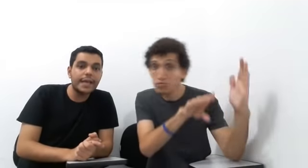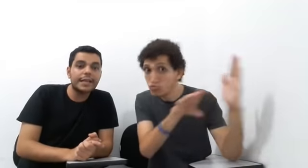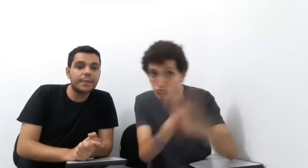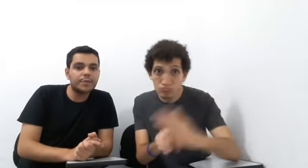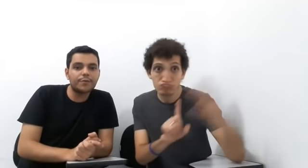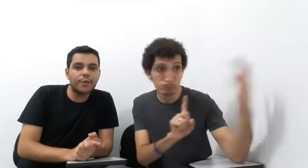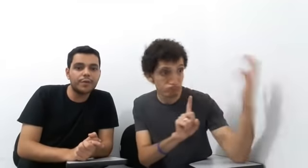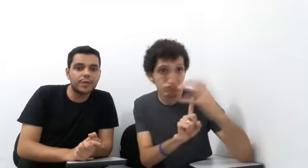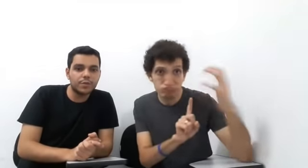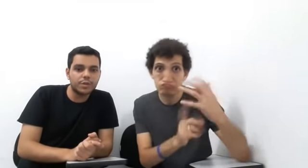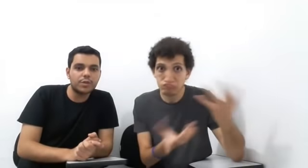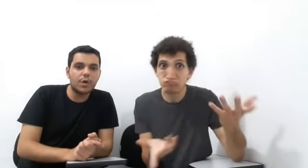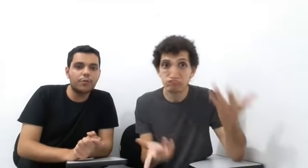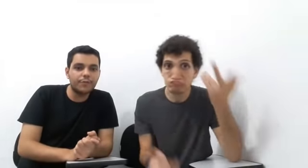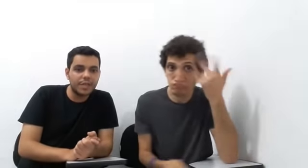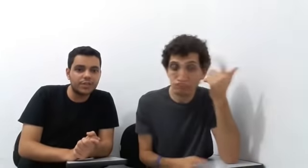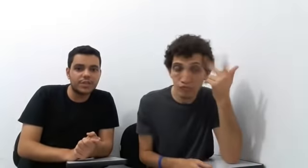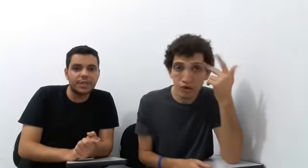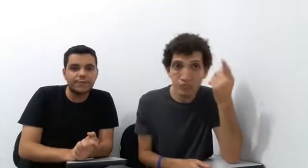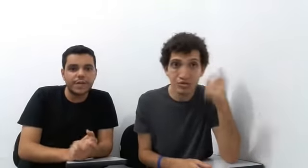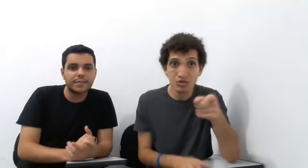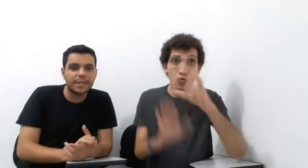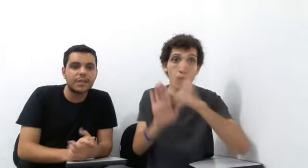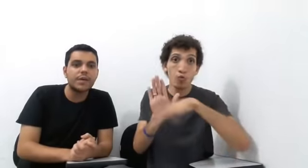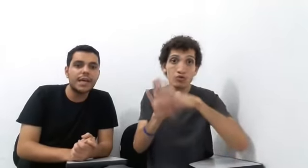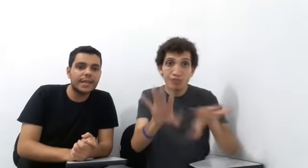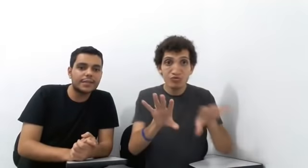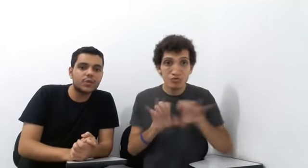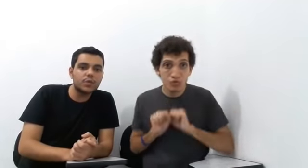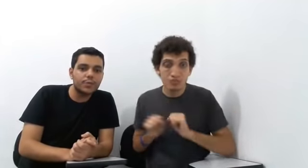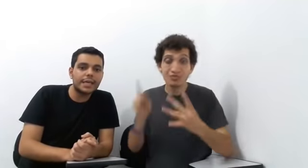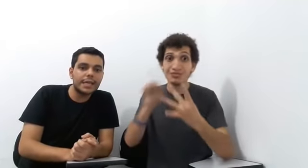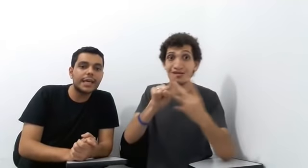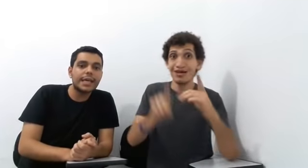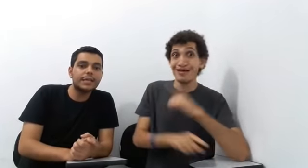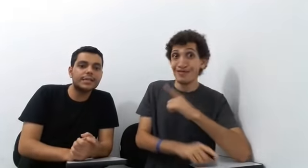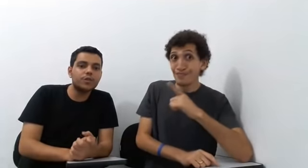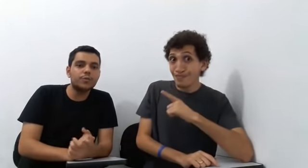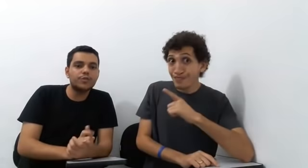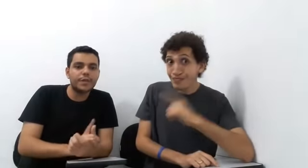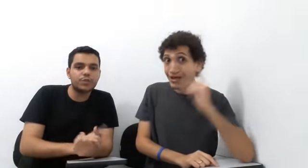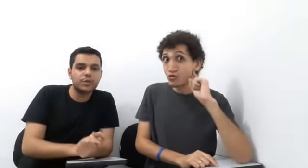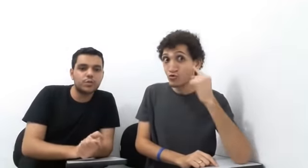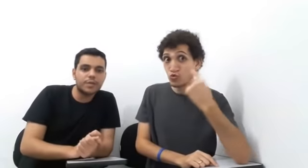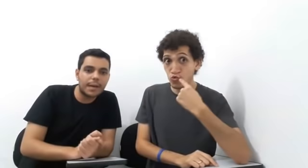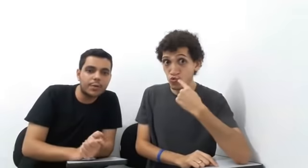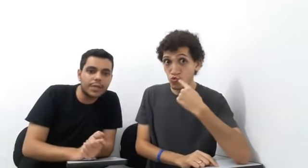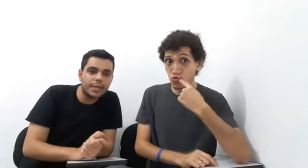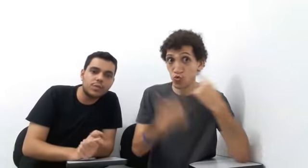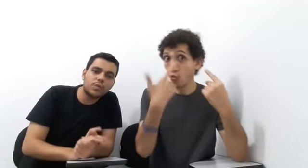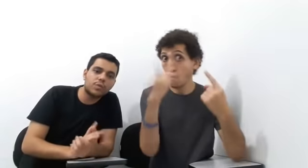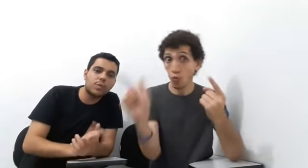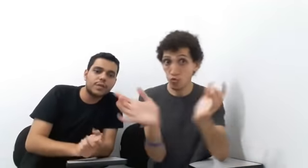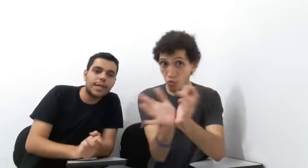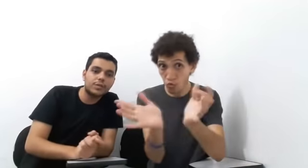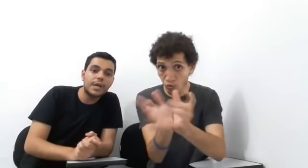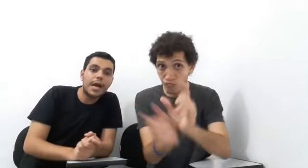Da mesma forma, as pessoas ouvintes que influenciam esse grupo ali e esse grupo de pessoas surdas acabam criando conceitos.